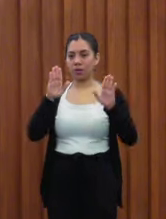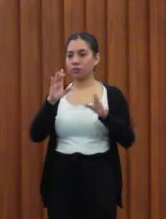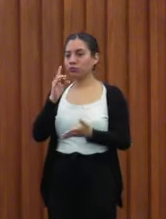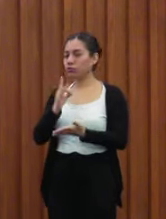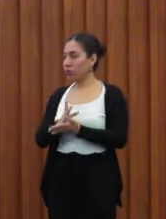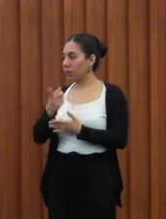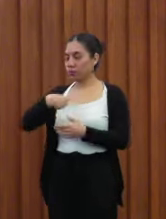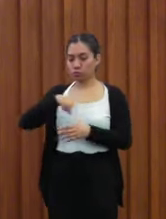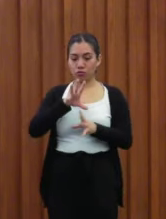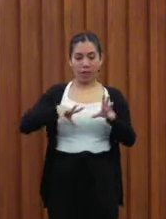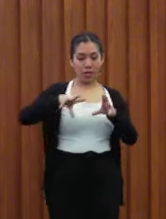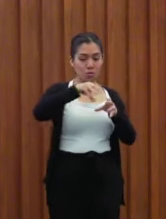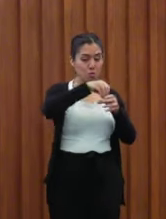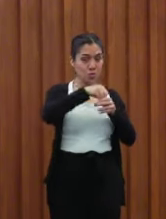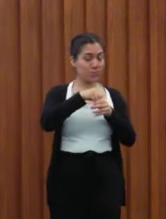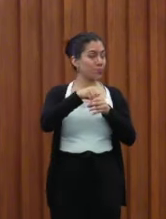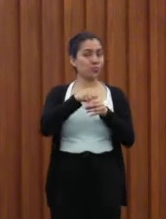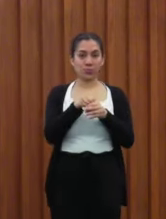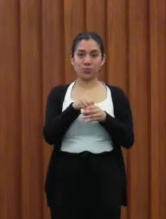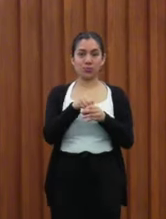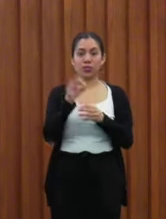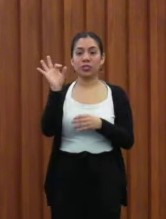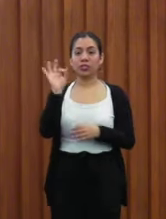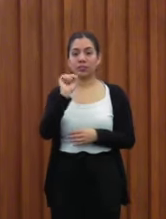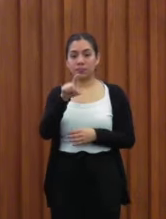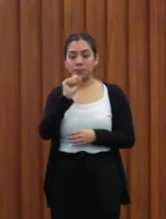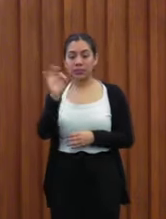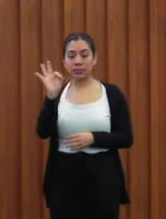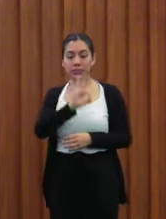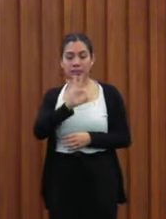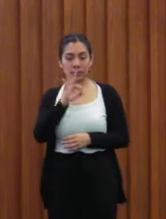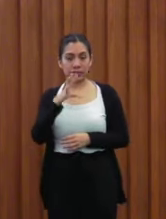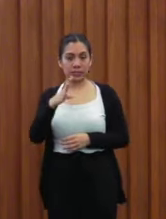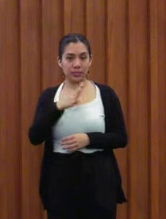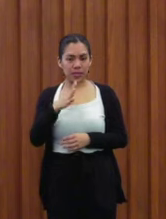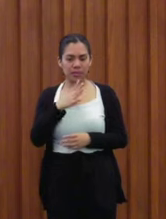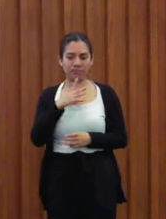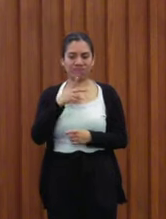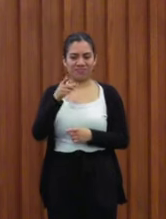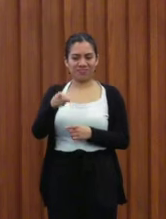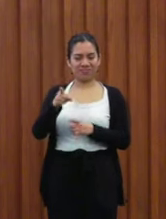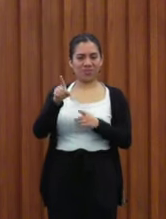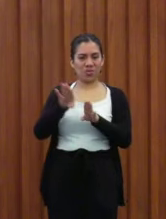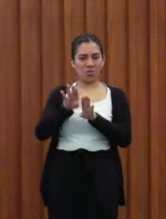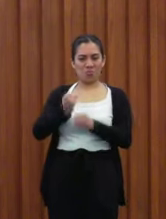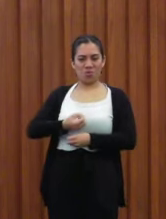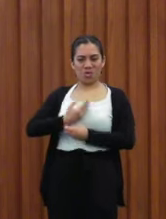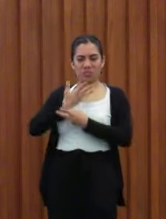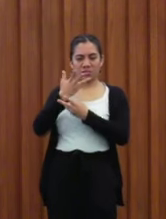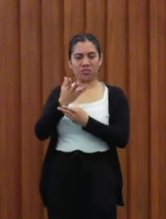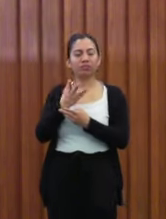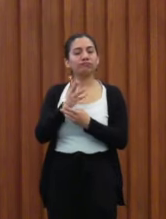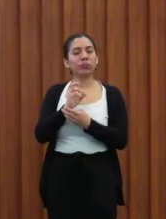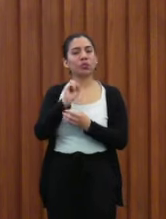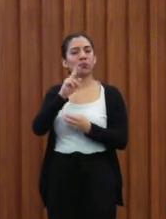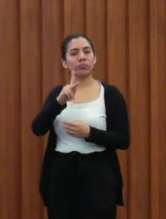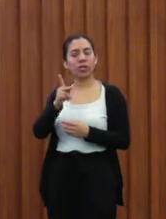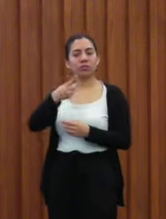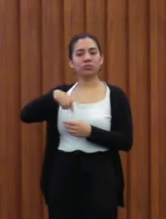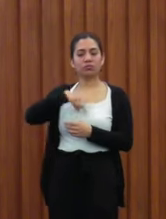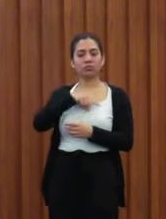seamos inclusivos, sino que seamos, si se requiere en su momento, intolerantes a cualquier expresión que